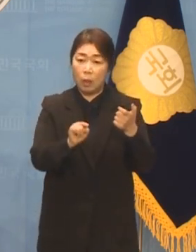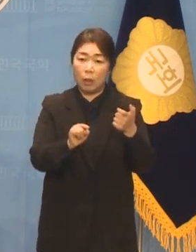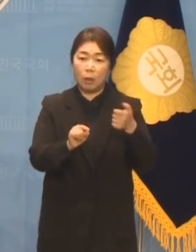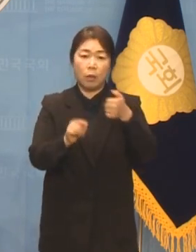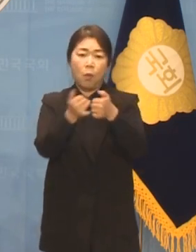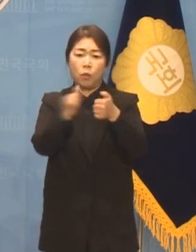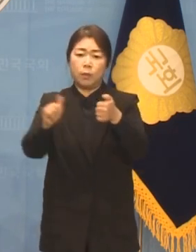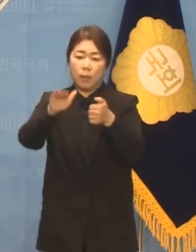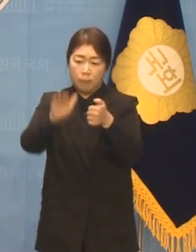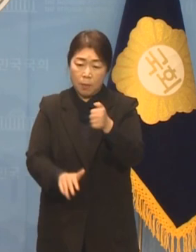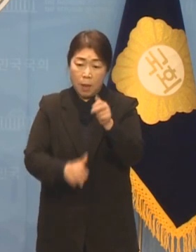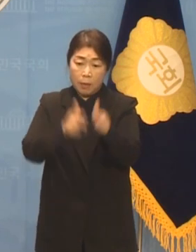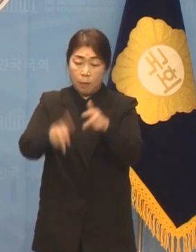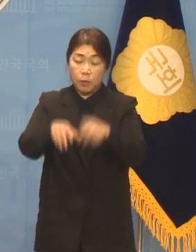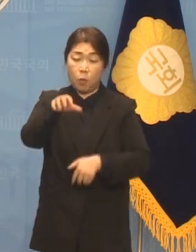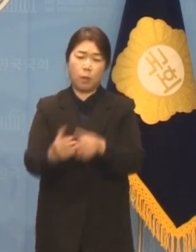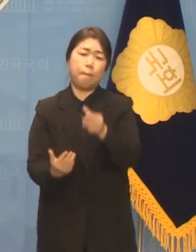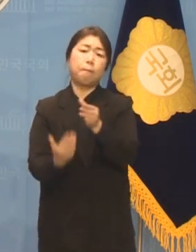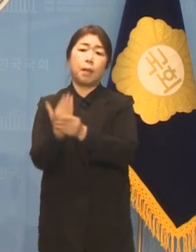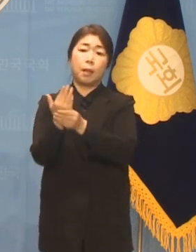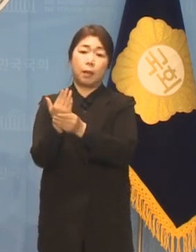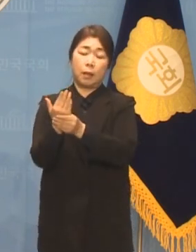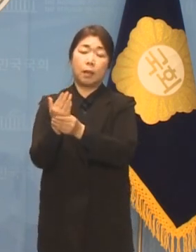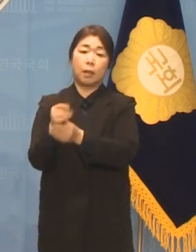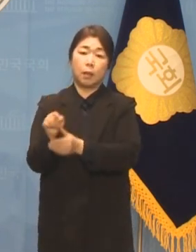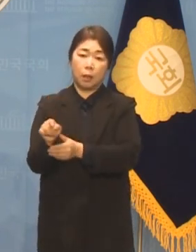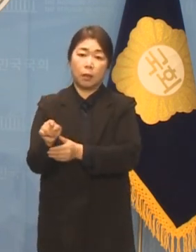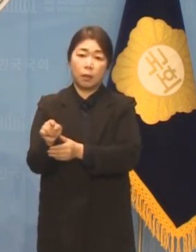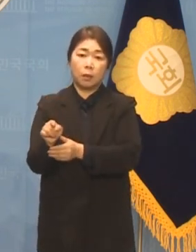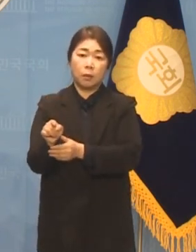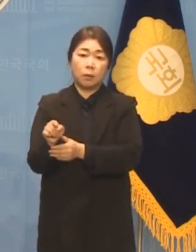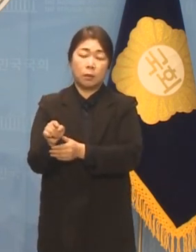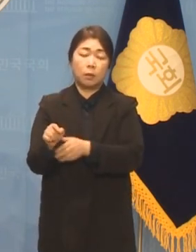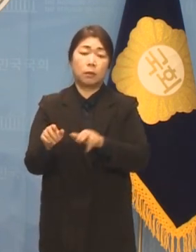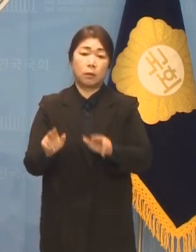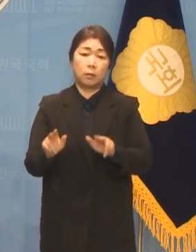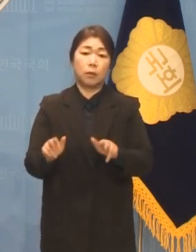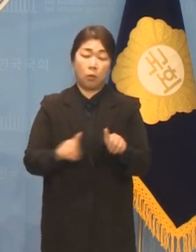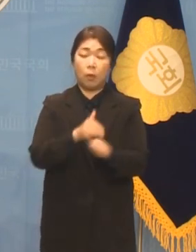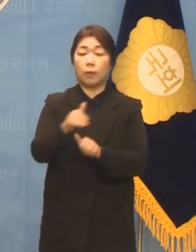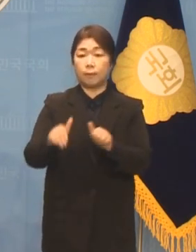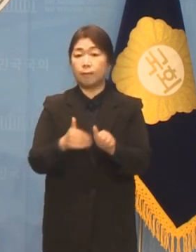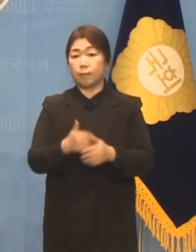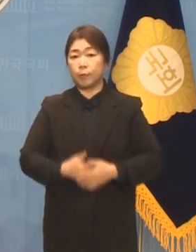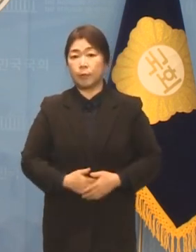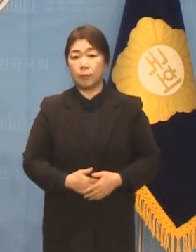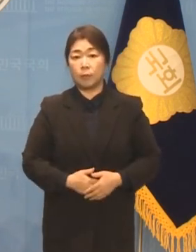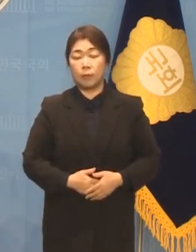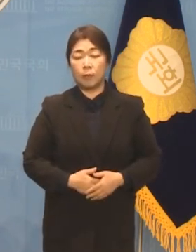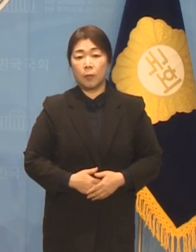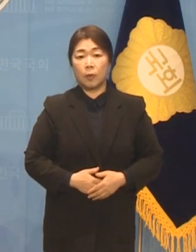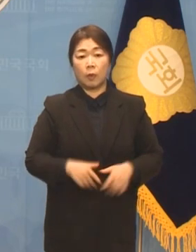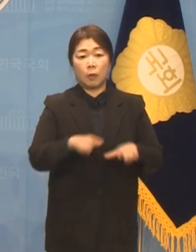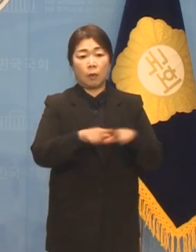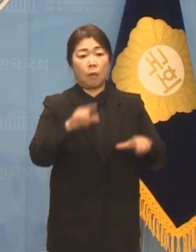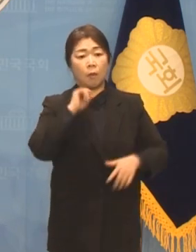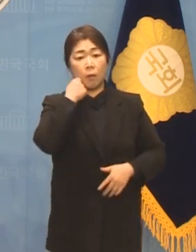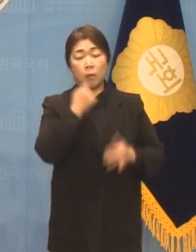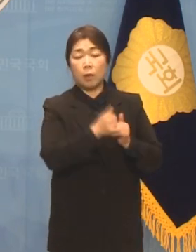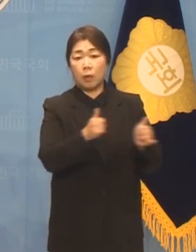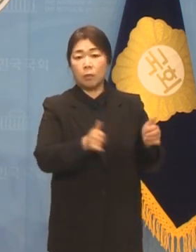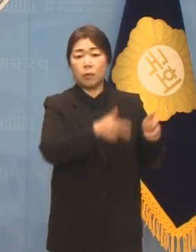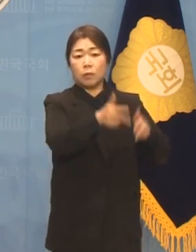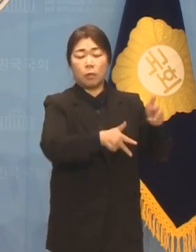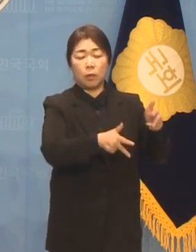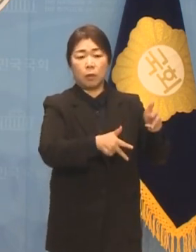50인 미만 사업장에서 발생이 되고 있는 현실 속에서 영세 기업들이 고금리, 고물가로